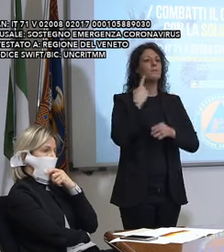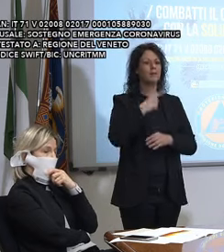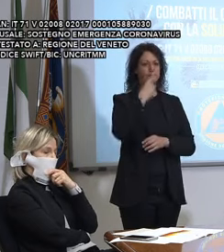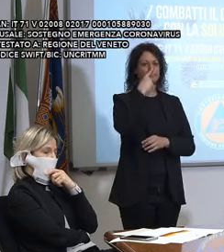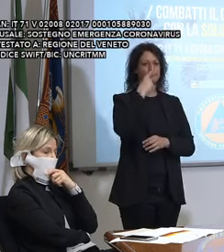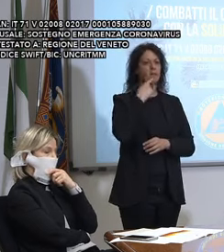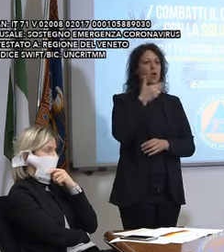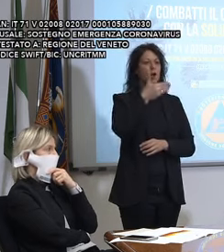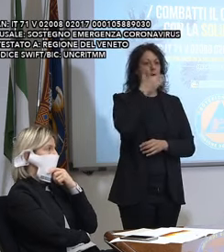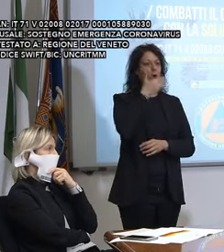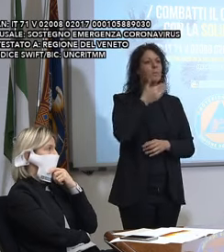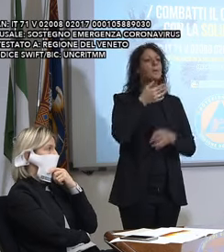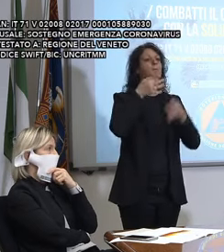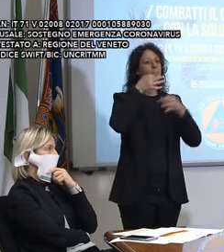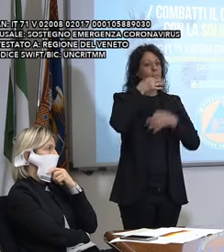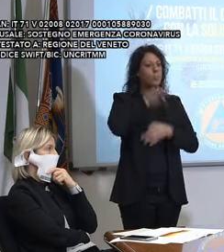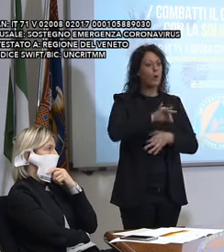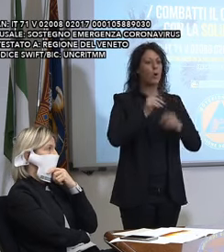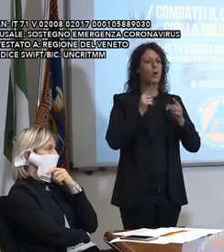per prevenire il contagio.